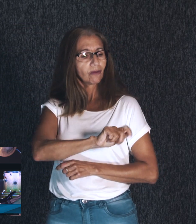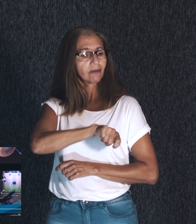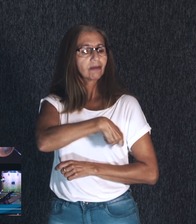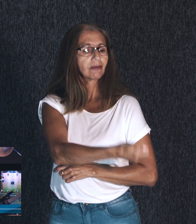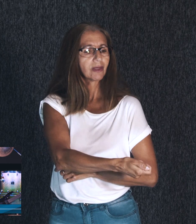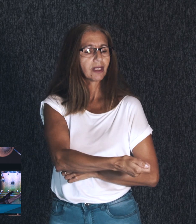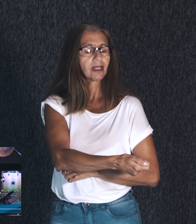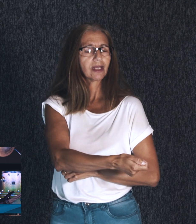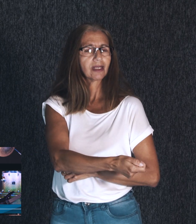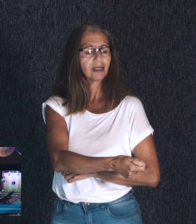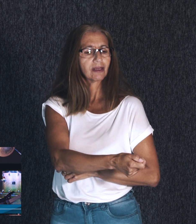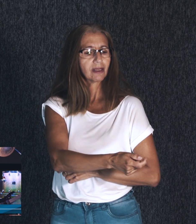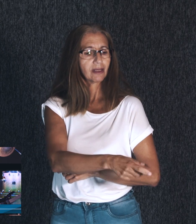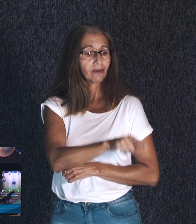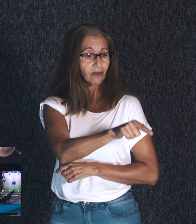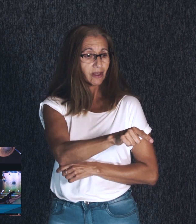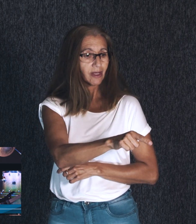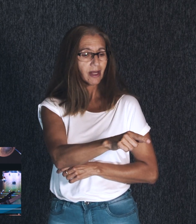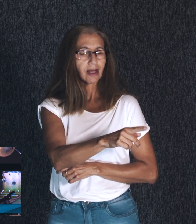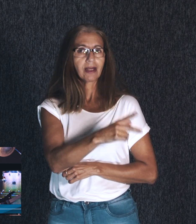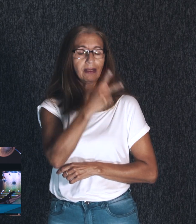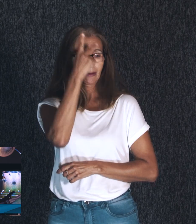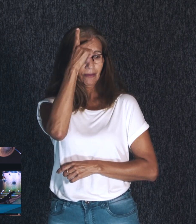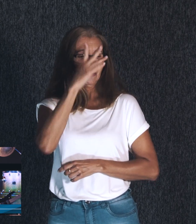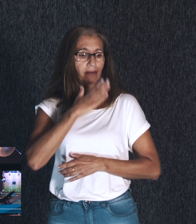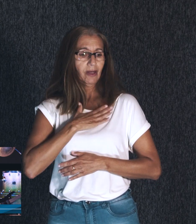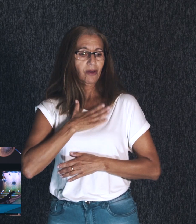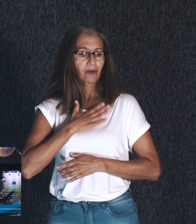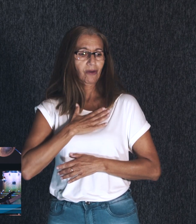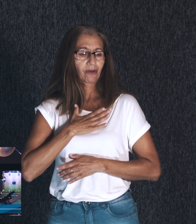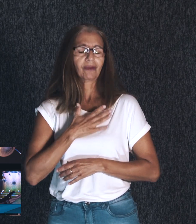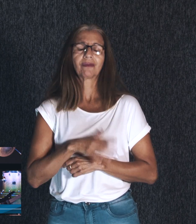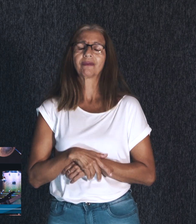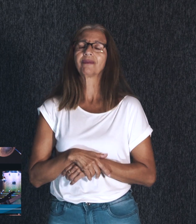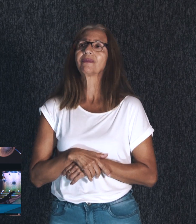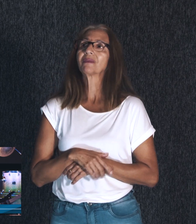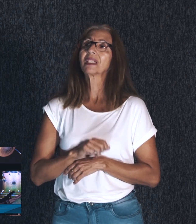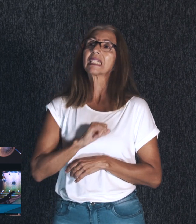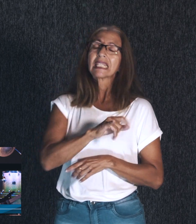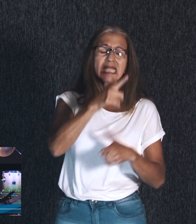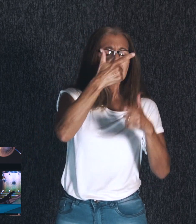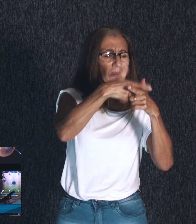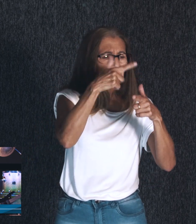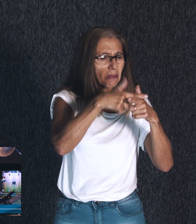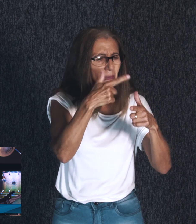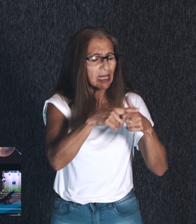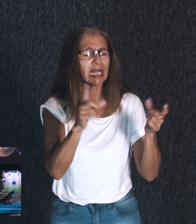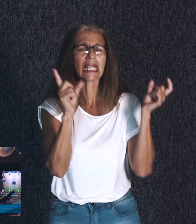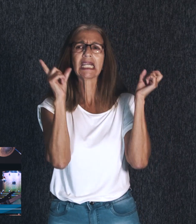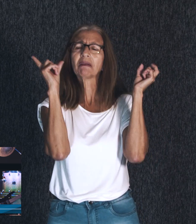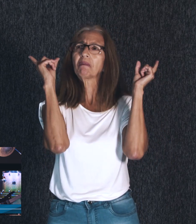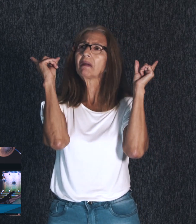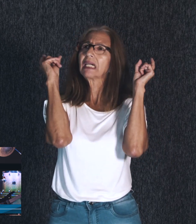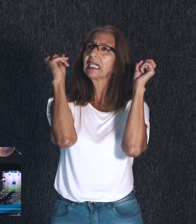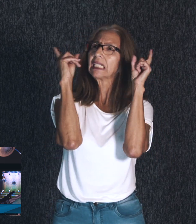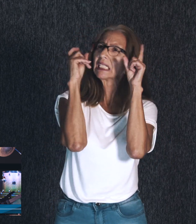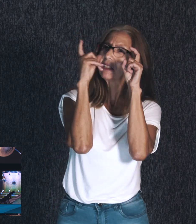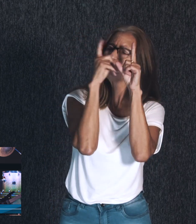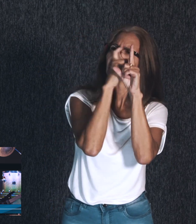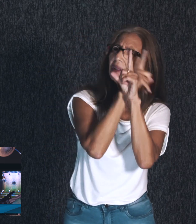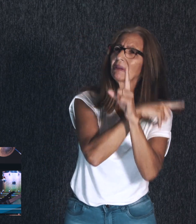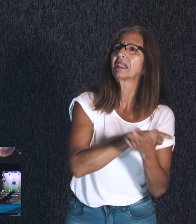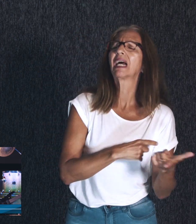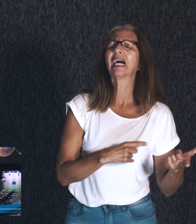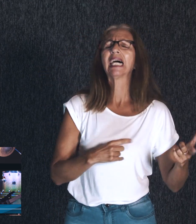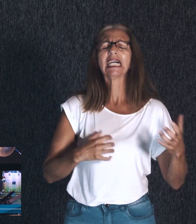meu. Quando você atravessar as águas, eu estarei com você. Quando você atravessar os rios,